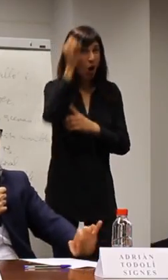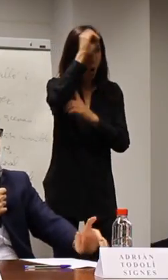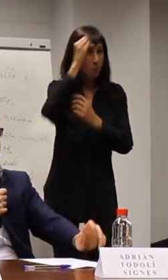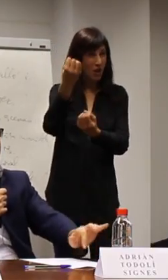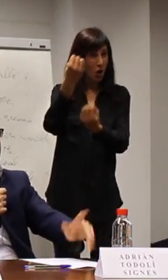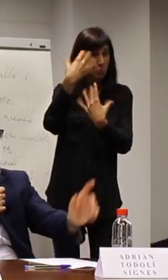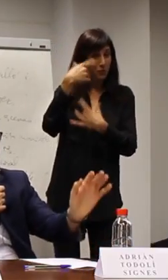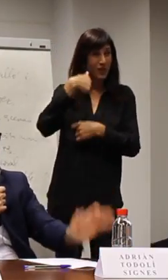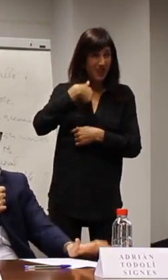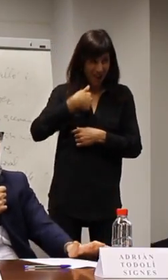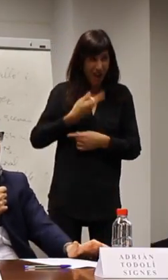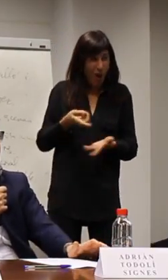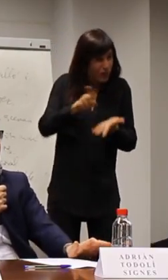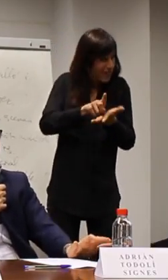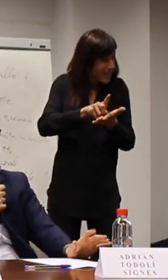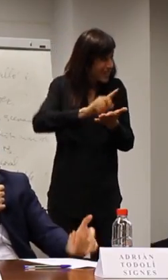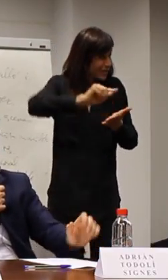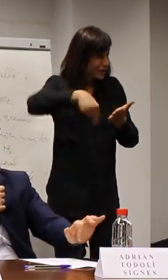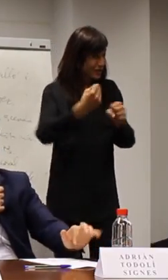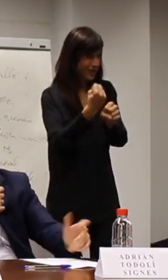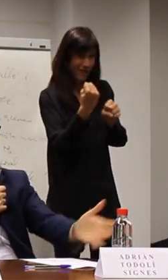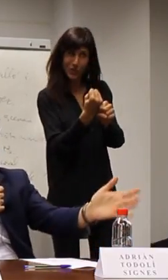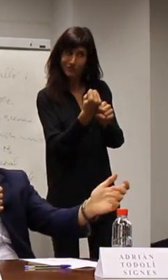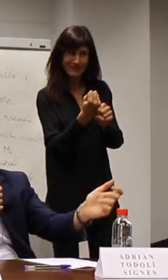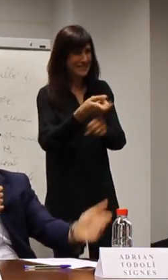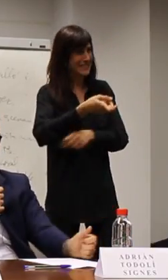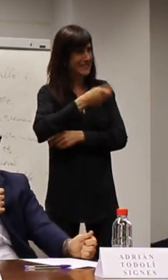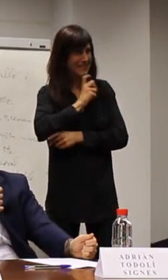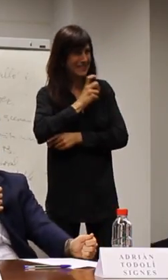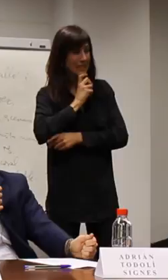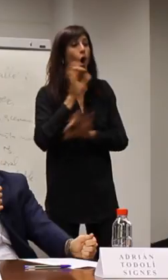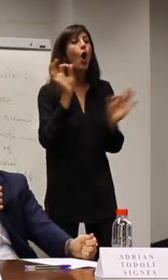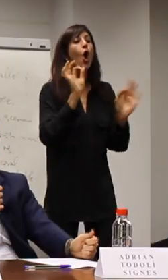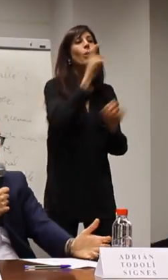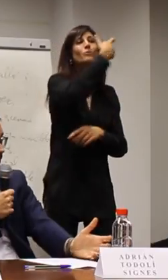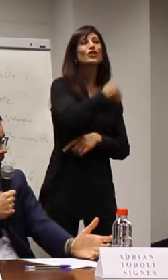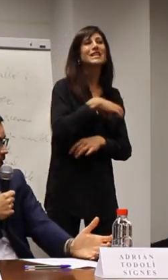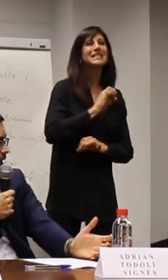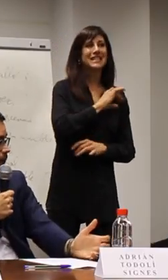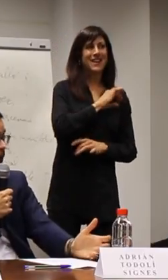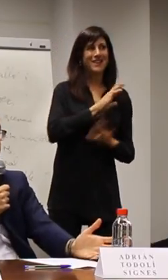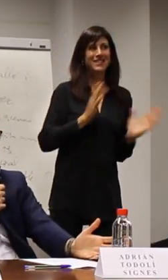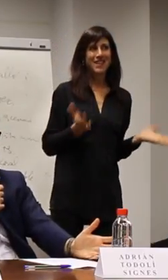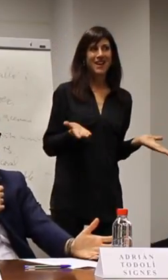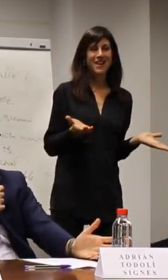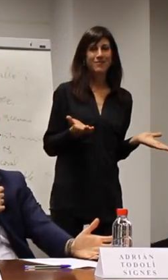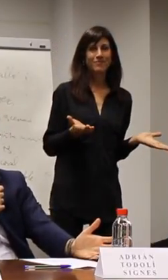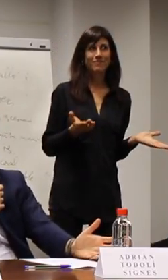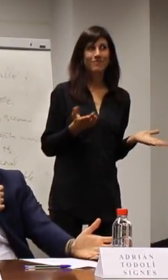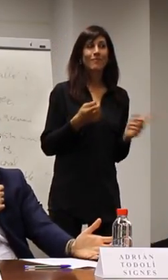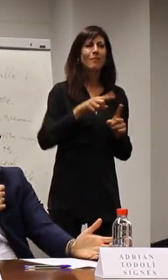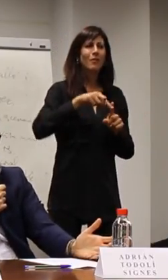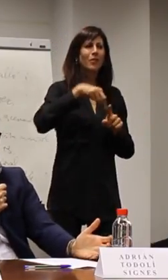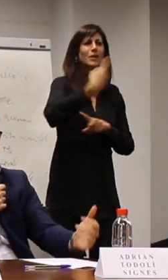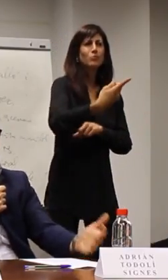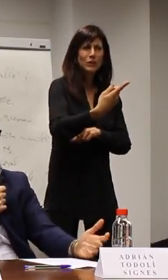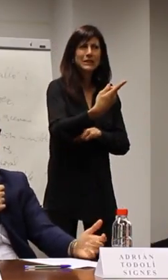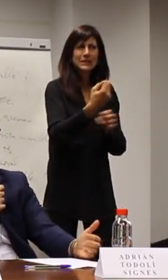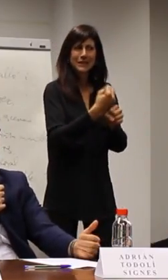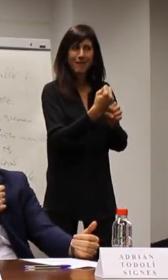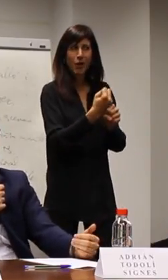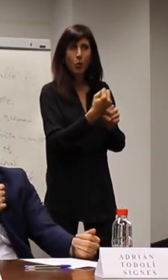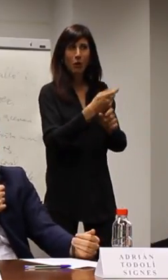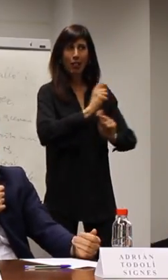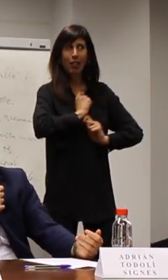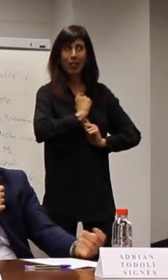Y si pone en vez de esta persona es vaga, esta persona es sindicalista. ¿Qué pasa? ¿Va a volver a encontrar trabajo? Es decir,